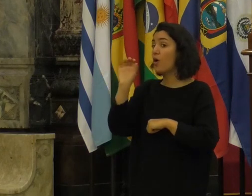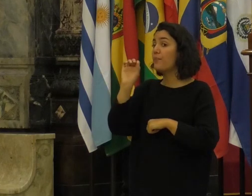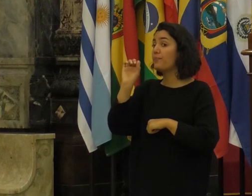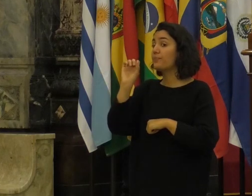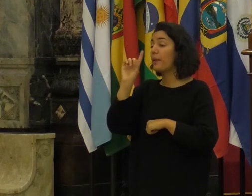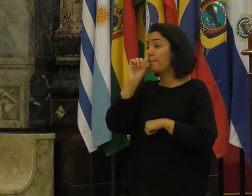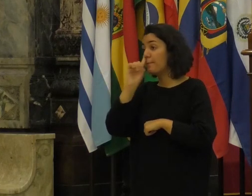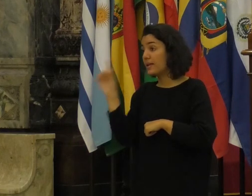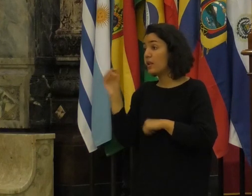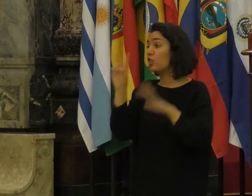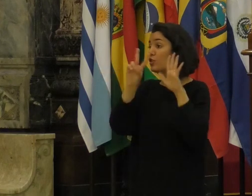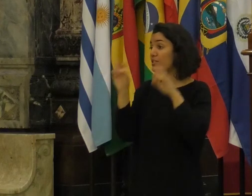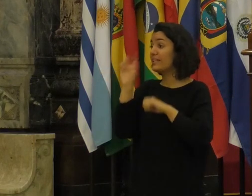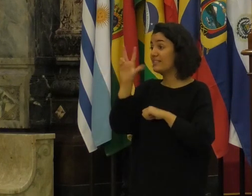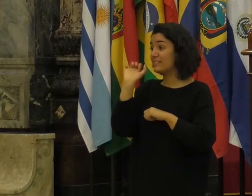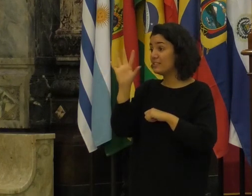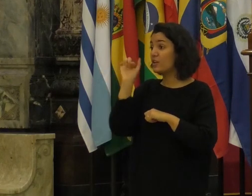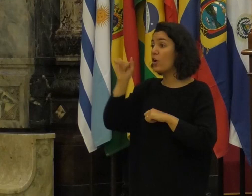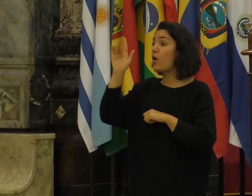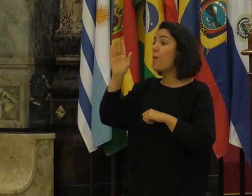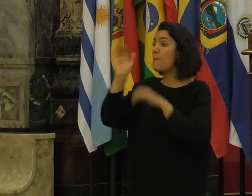65.239 publicaciones, el